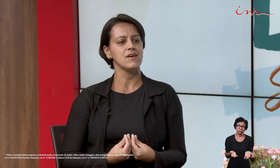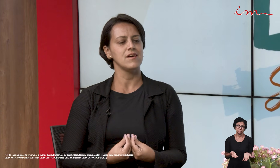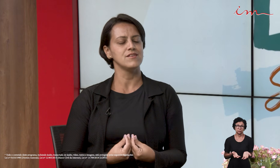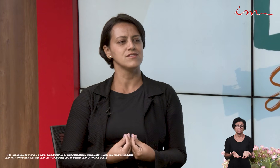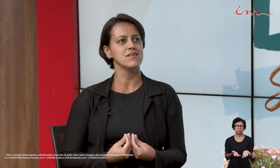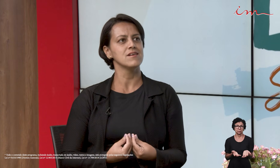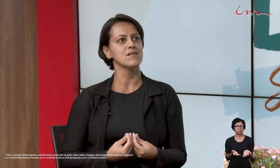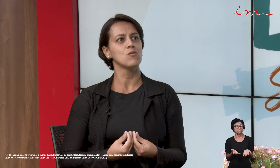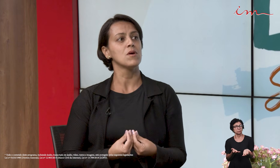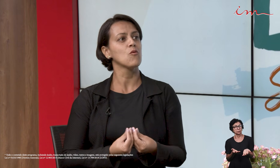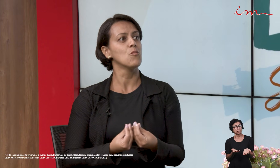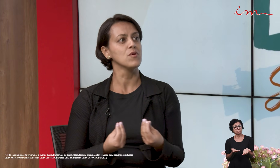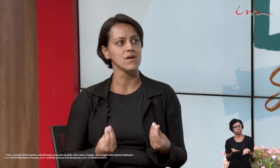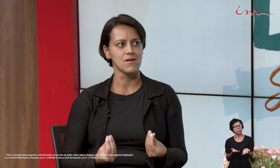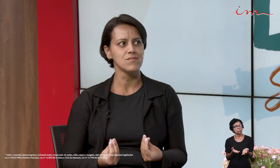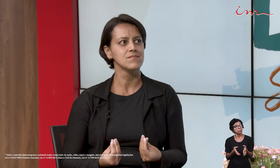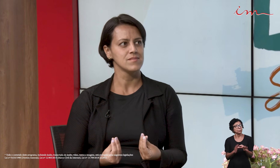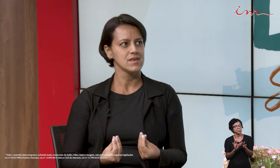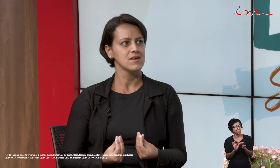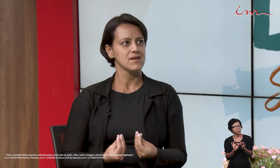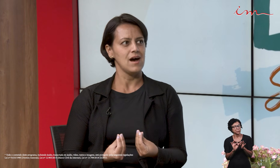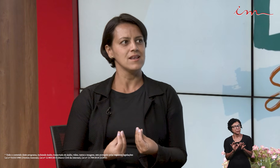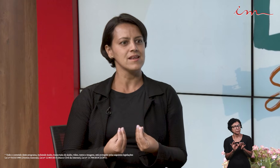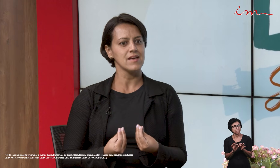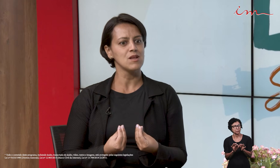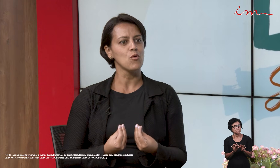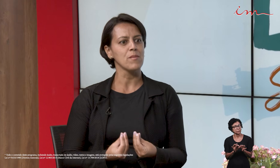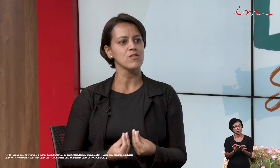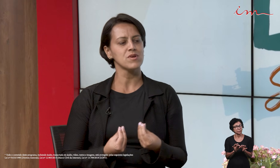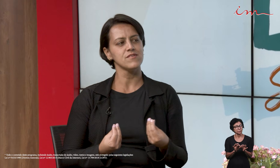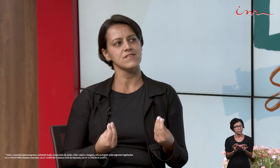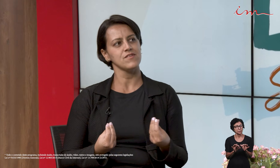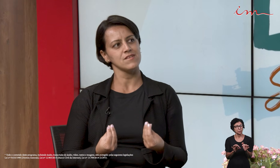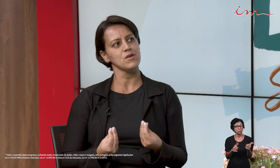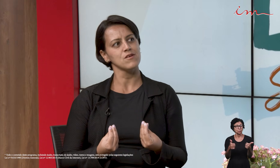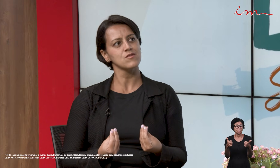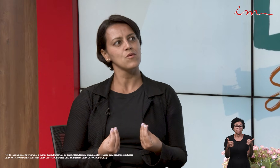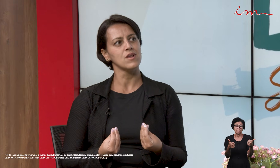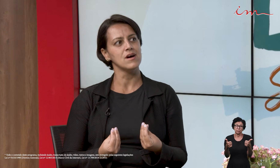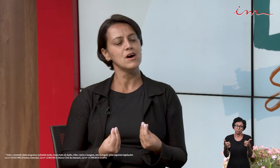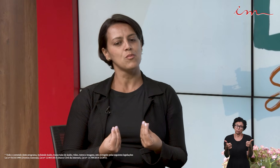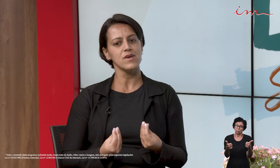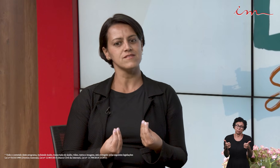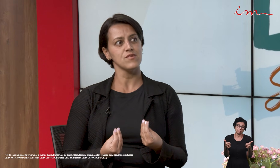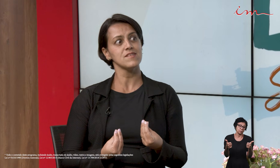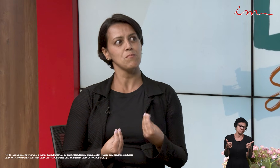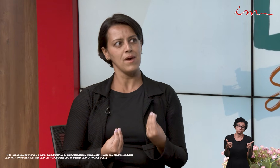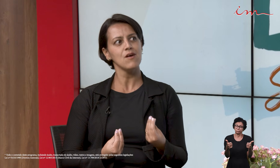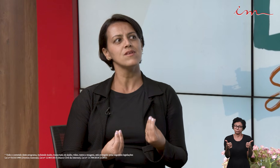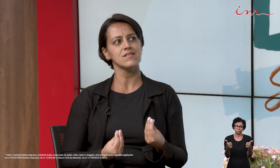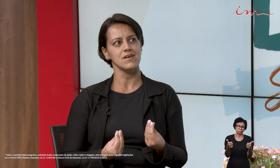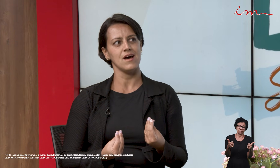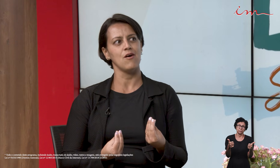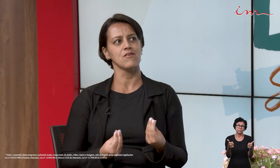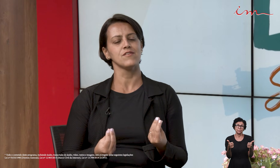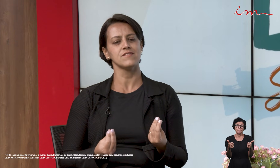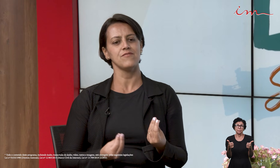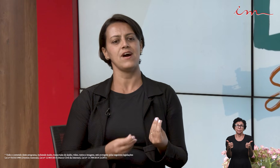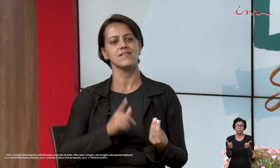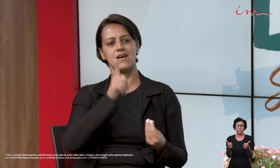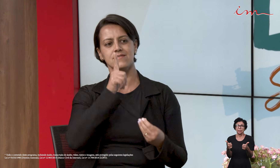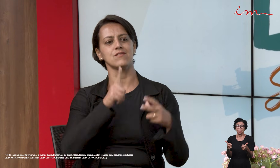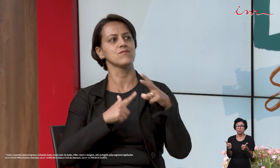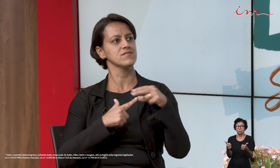até diria uma comunhão ali naquele momento para você fazer a melhor escolha. Porque se você pega o literal e